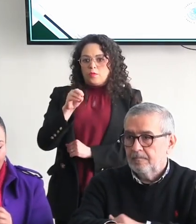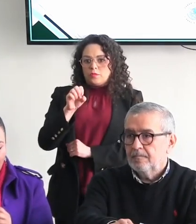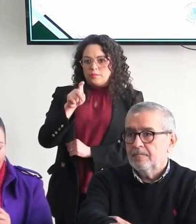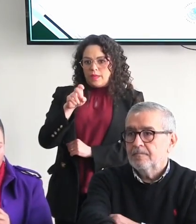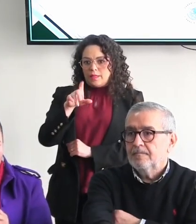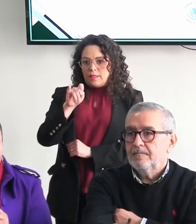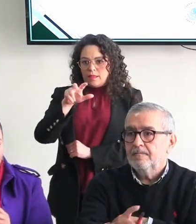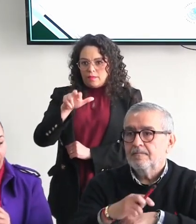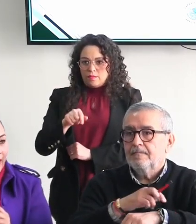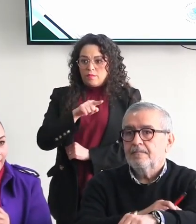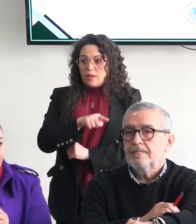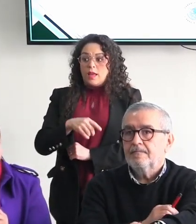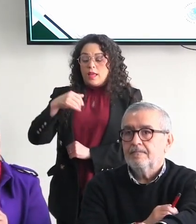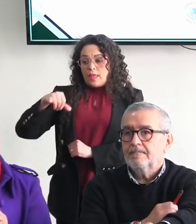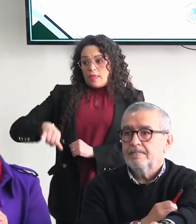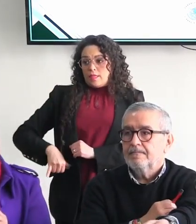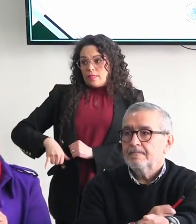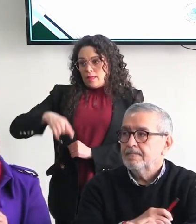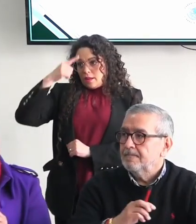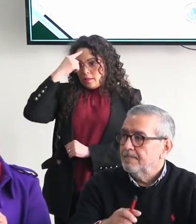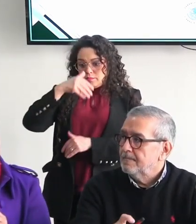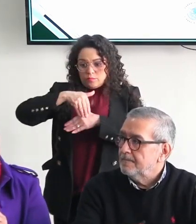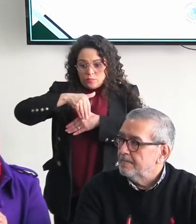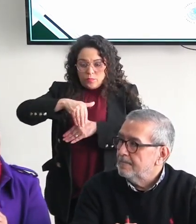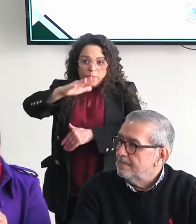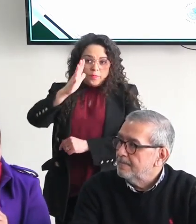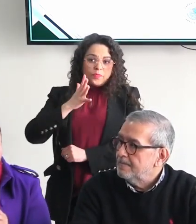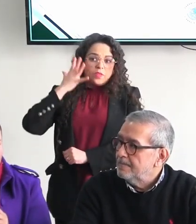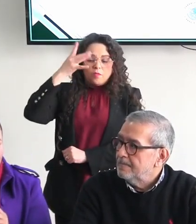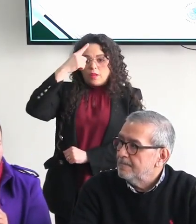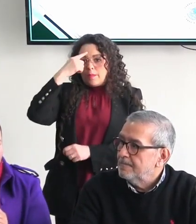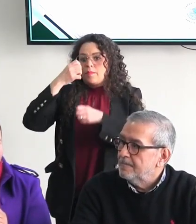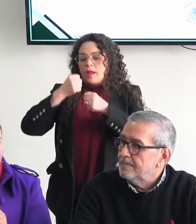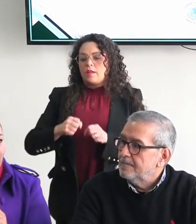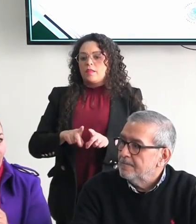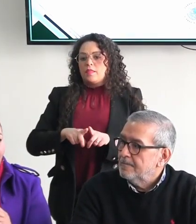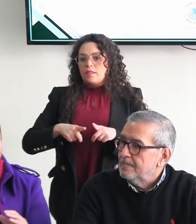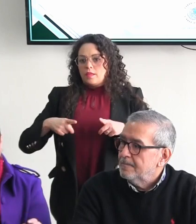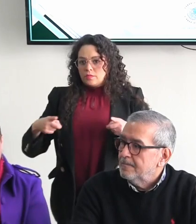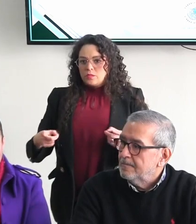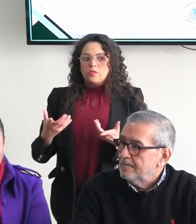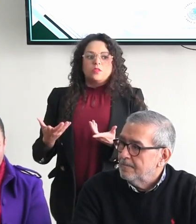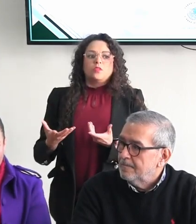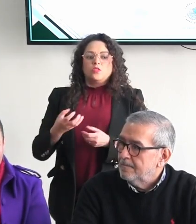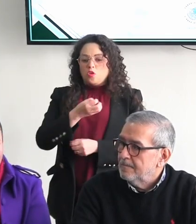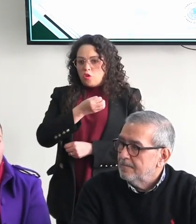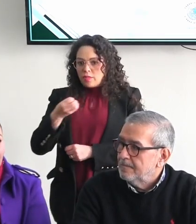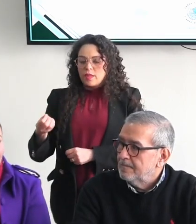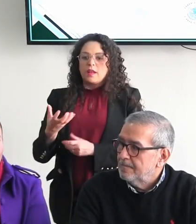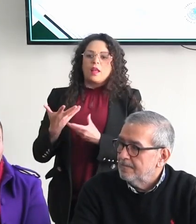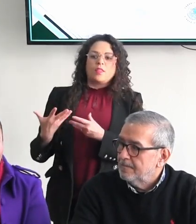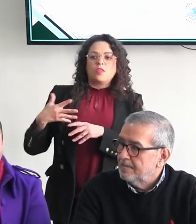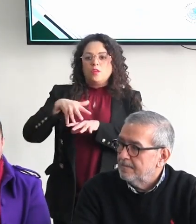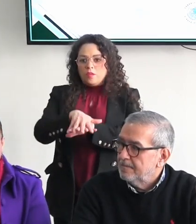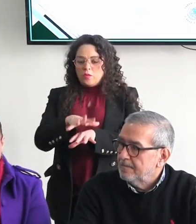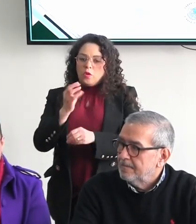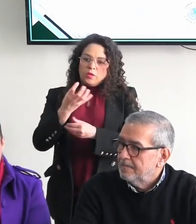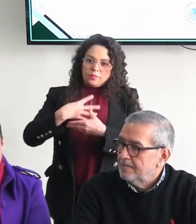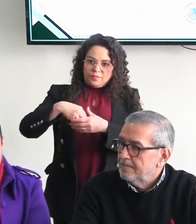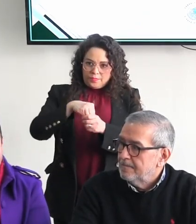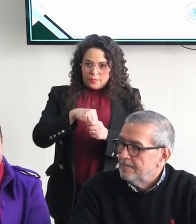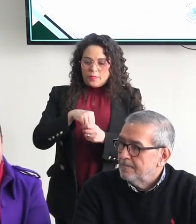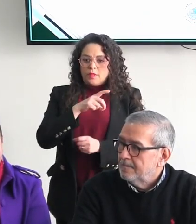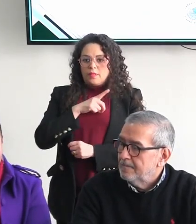la Ciudad de México, garantizando un desarrollo ordenado, incluyente y sostenible, acorde con los principios de justicia social